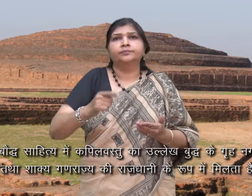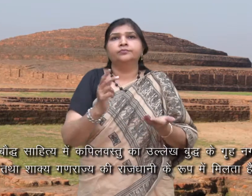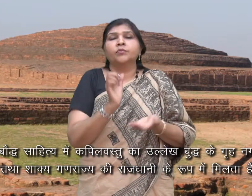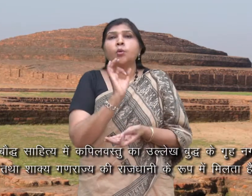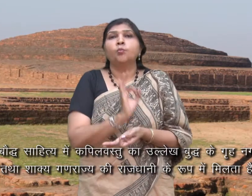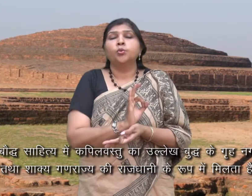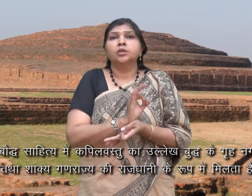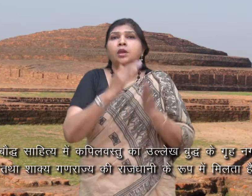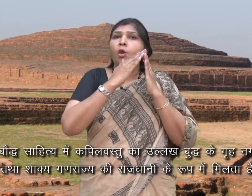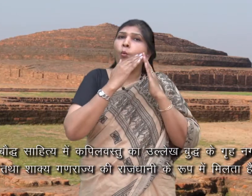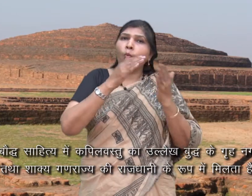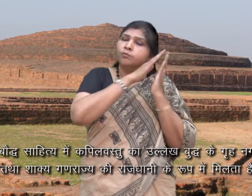है।